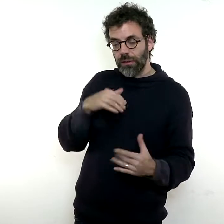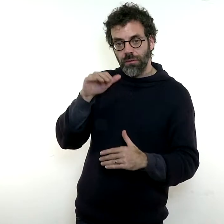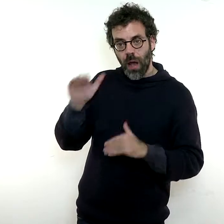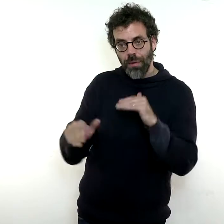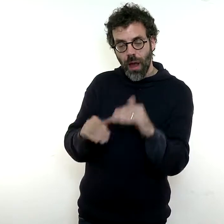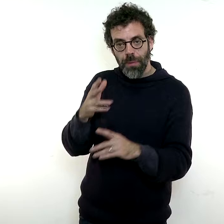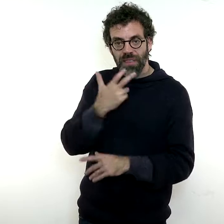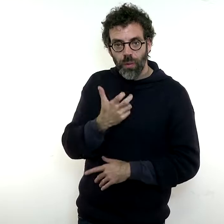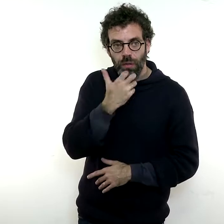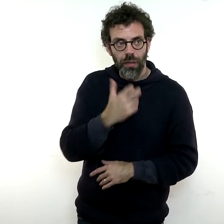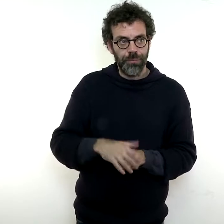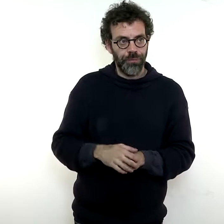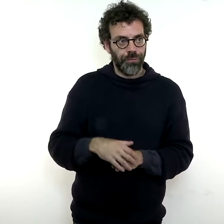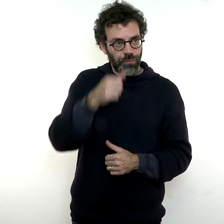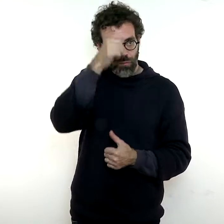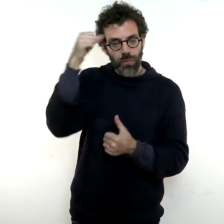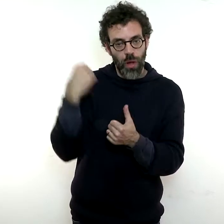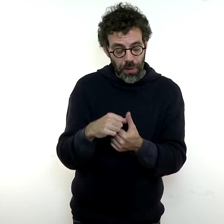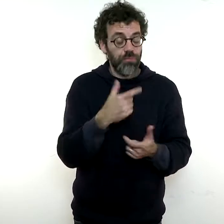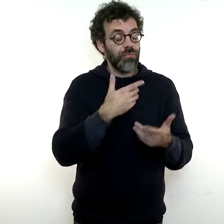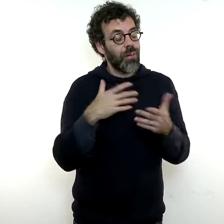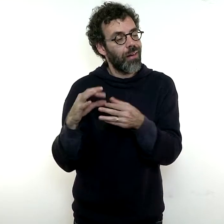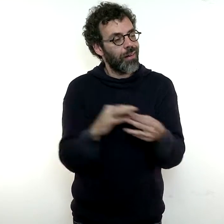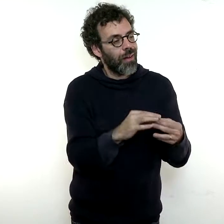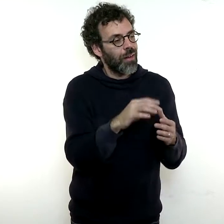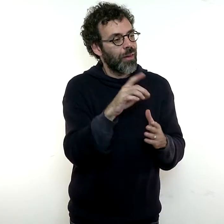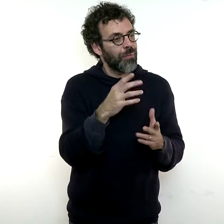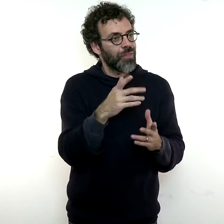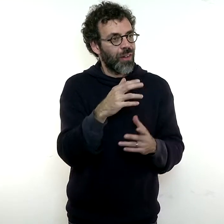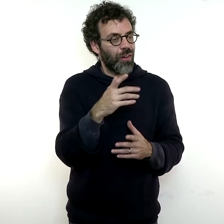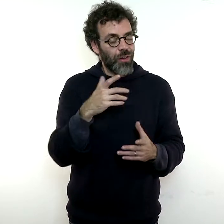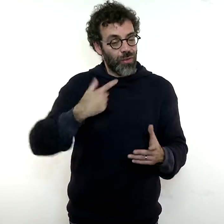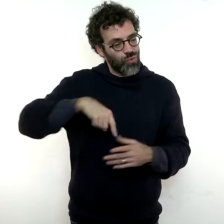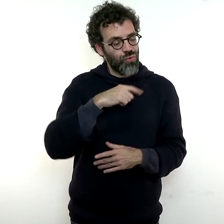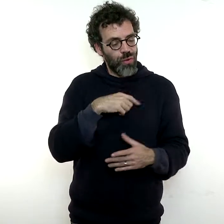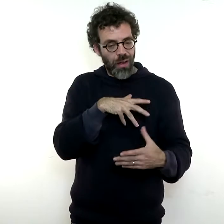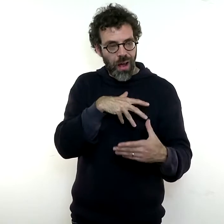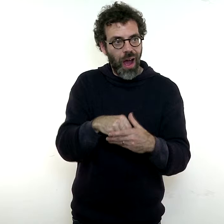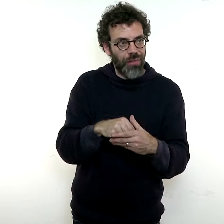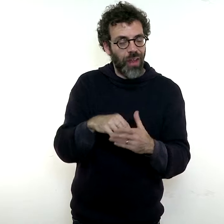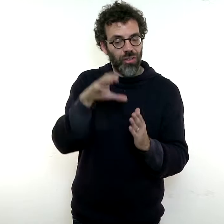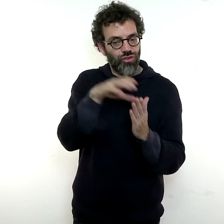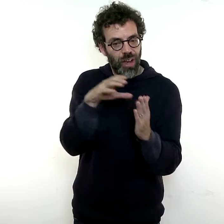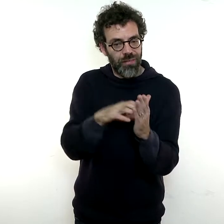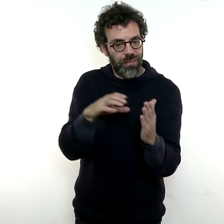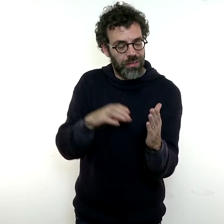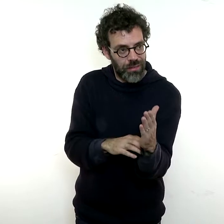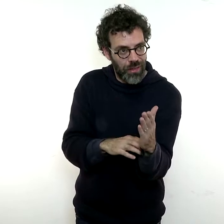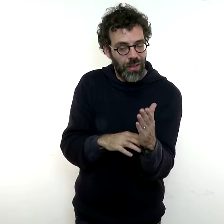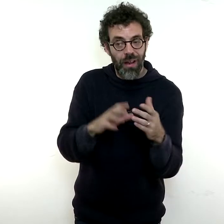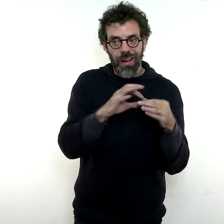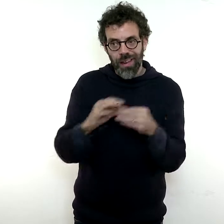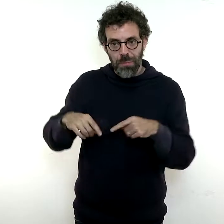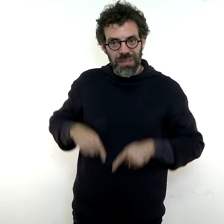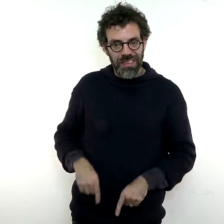sur la proposition de Mme Pianetti à votre cabinet, nous avons adhéré à la charte de la participation mise en place par le ministère de l'écologie. Et lorsque je